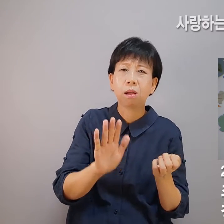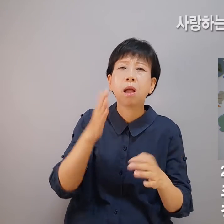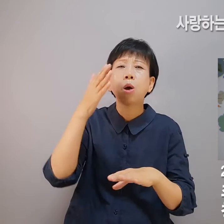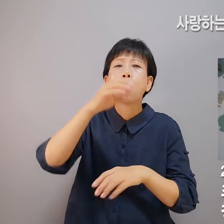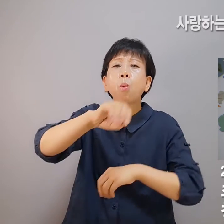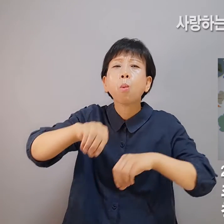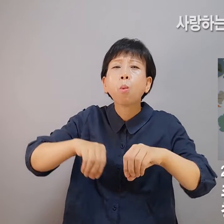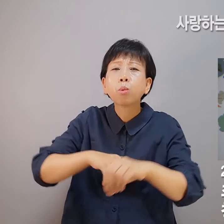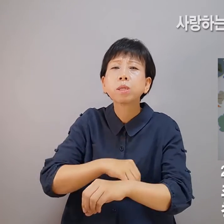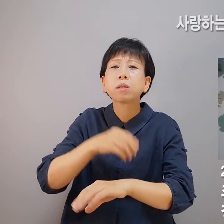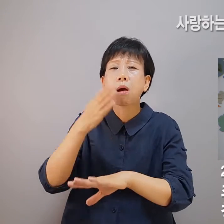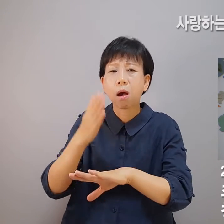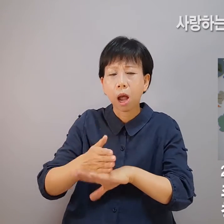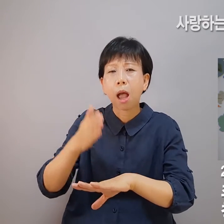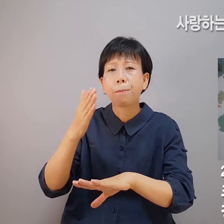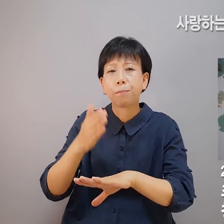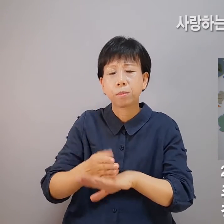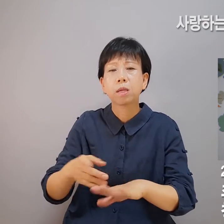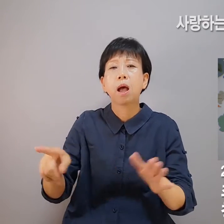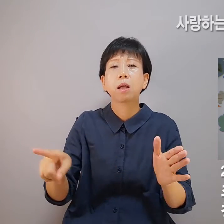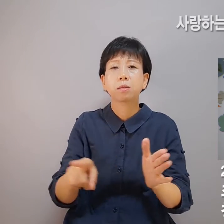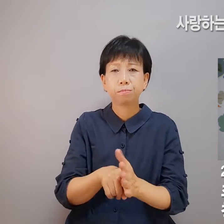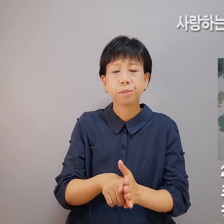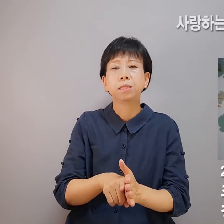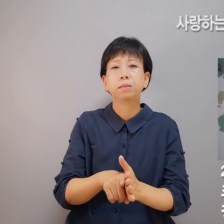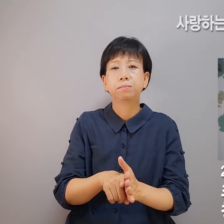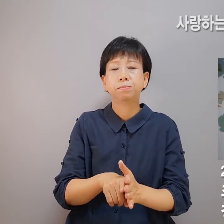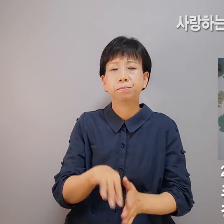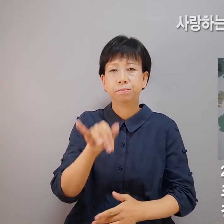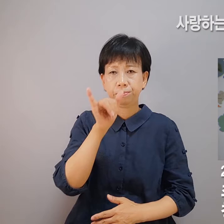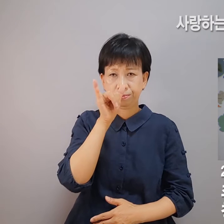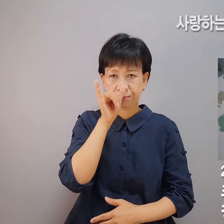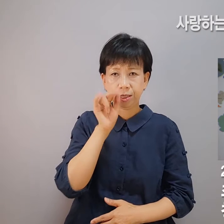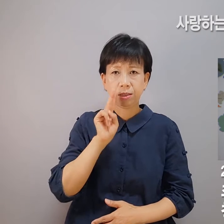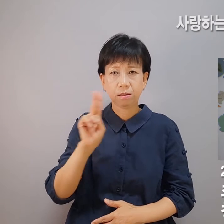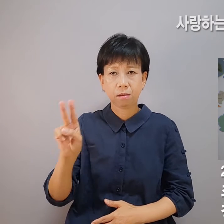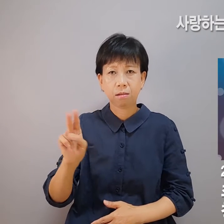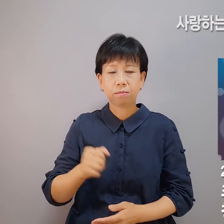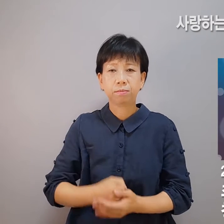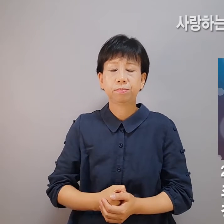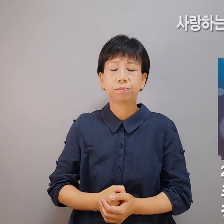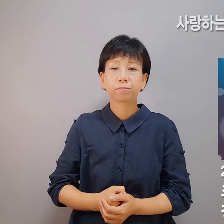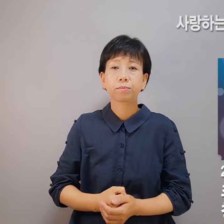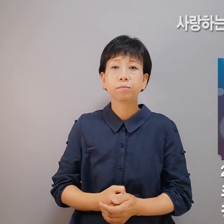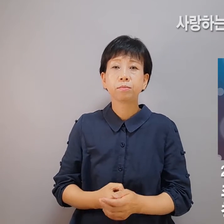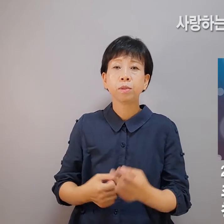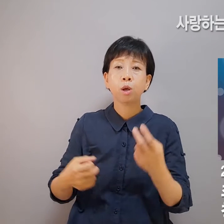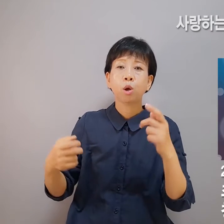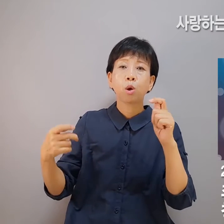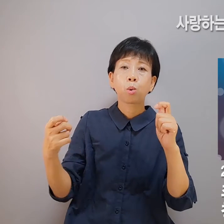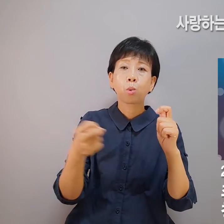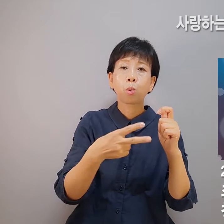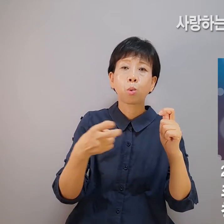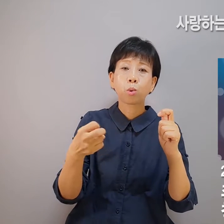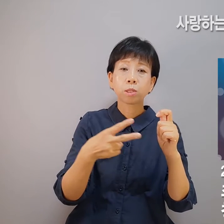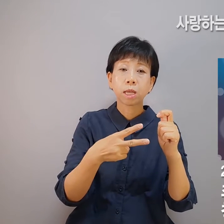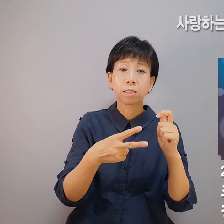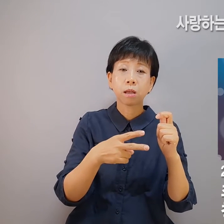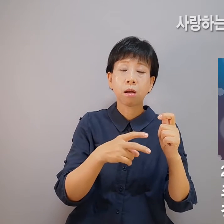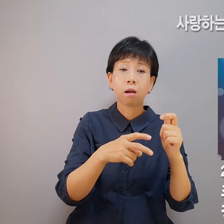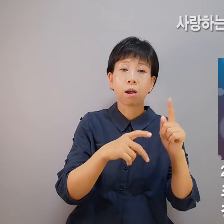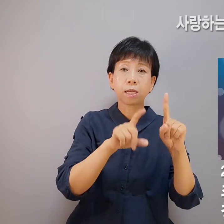감사할 수 있는 믿음이 있어야 된다는 겁니다. 골로새서 1장 13절과 14절에 조금